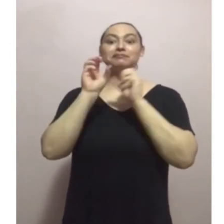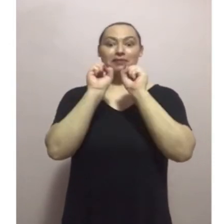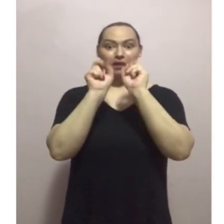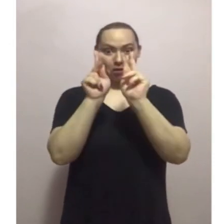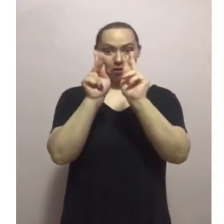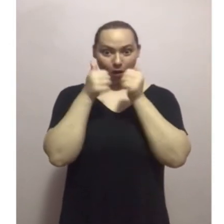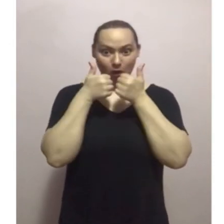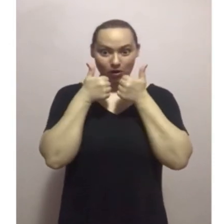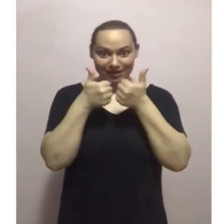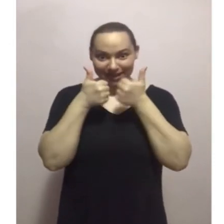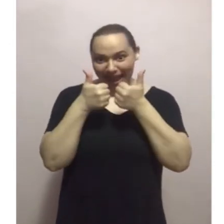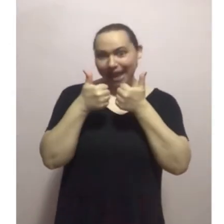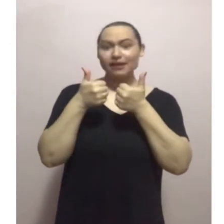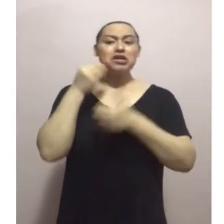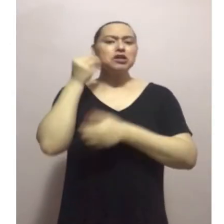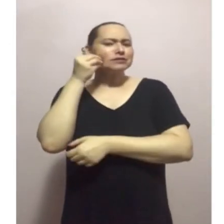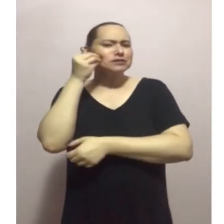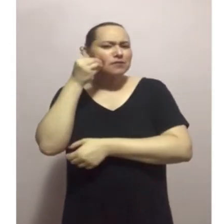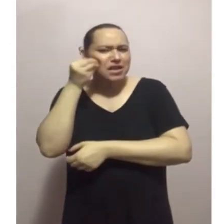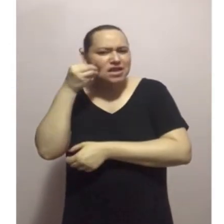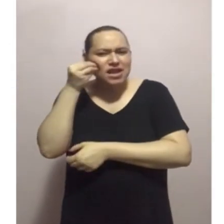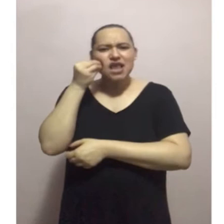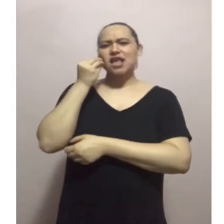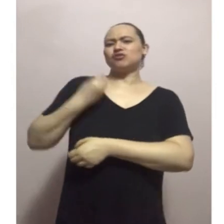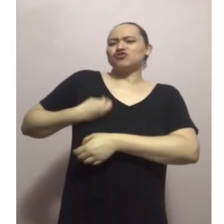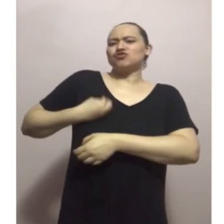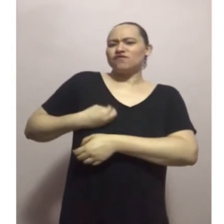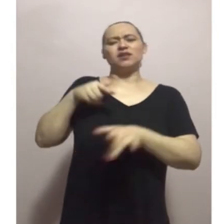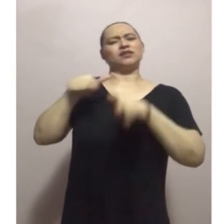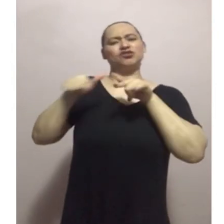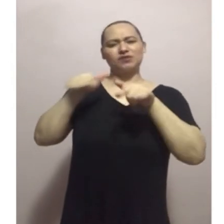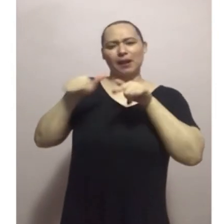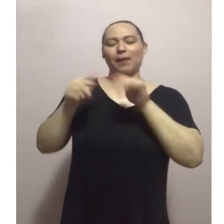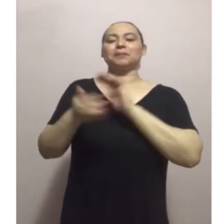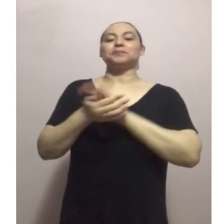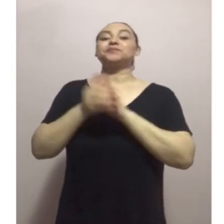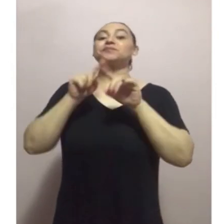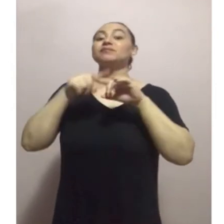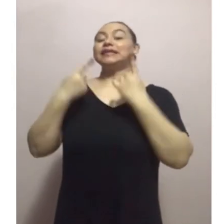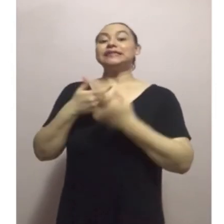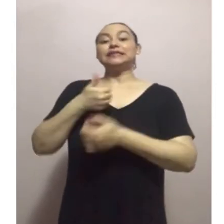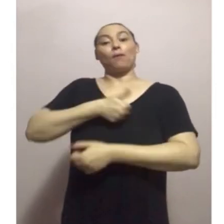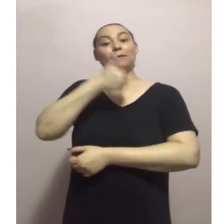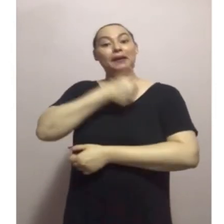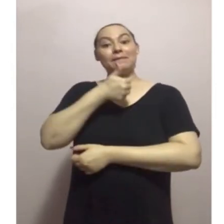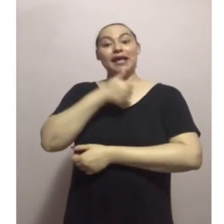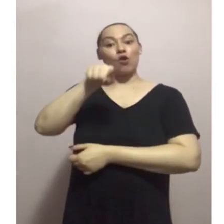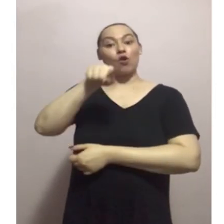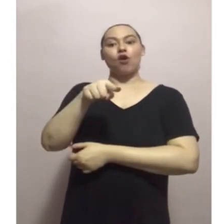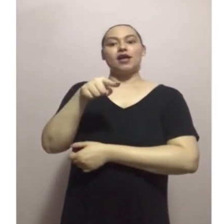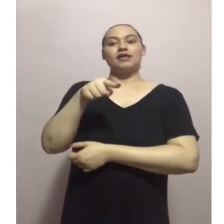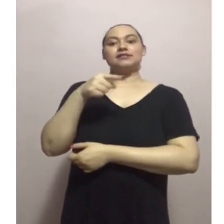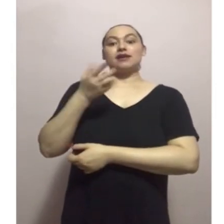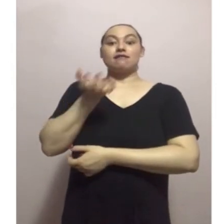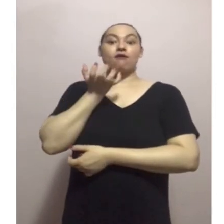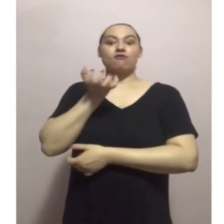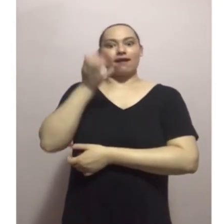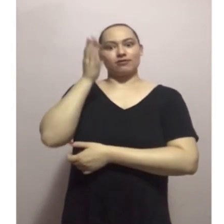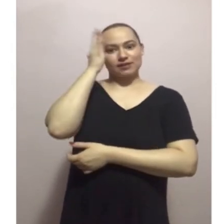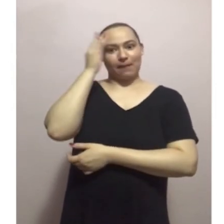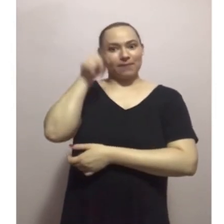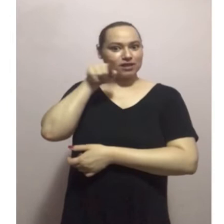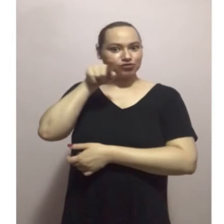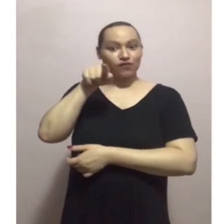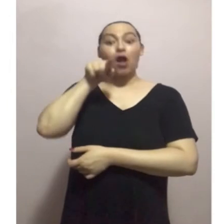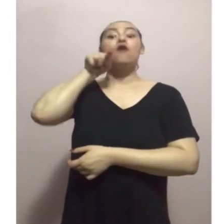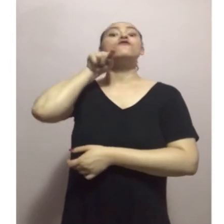vai passando um pouquinho das nossas experiências, né, Déia? Então, a primeira coisa que eu queria saber de você, querida, é